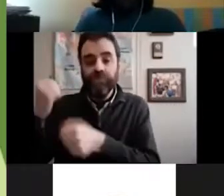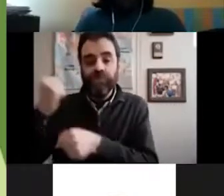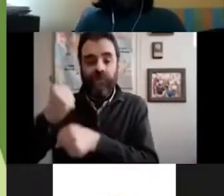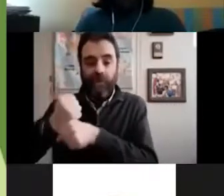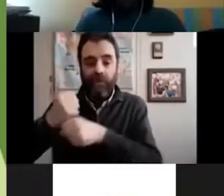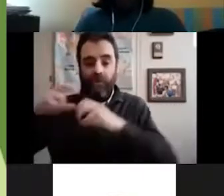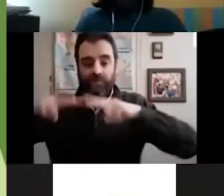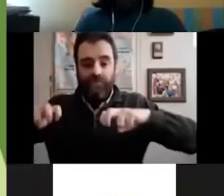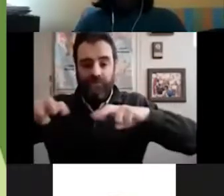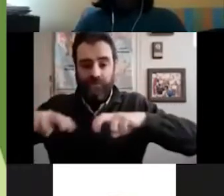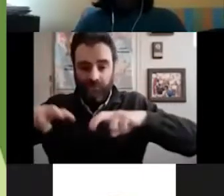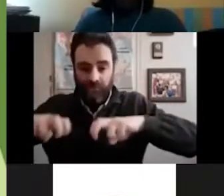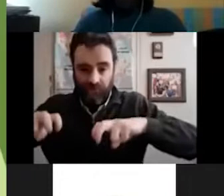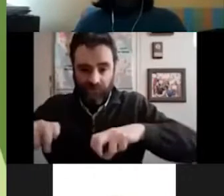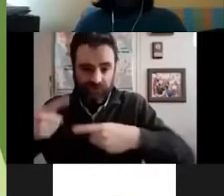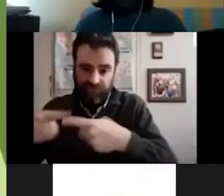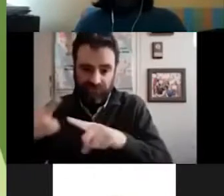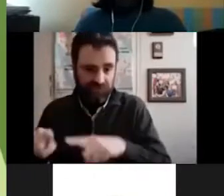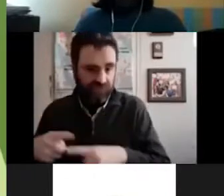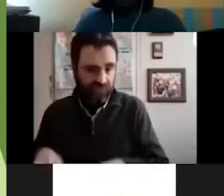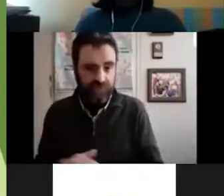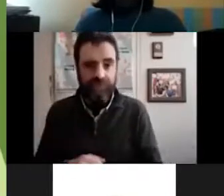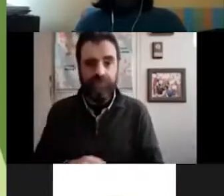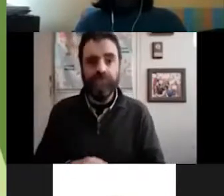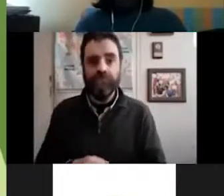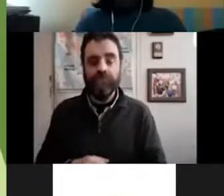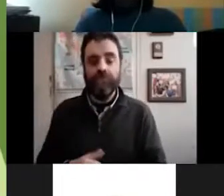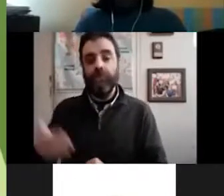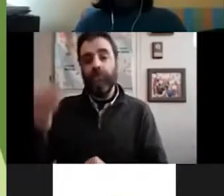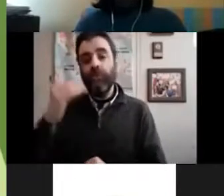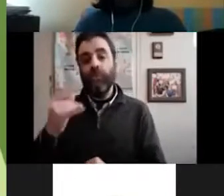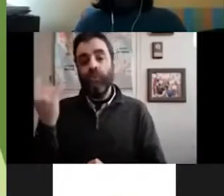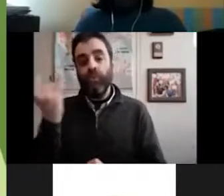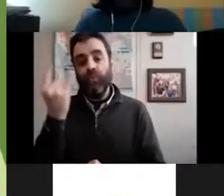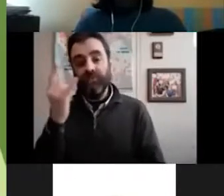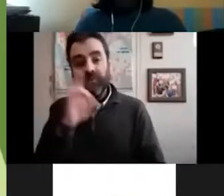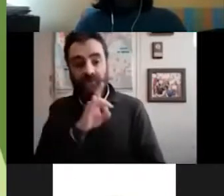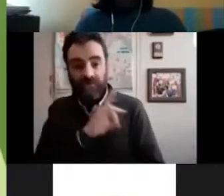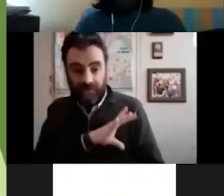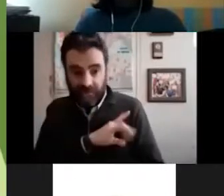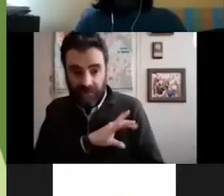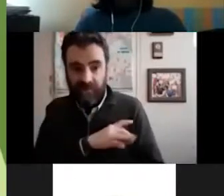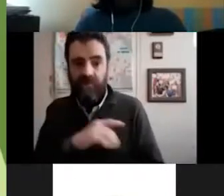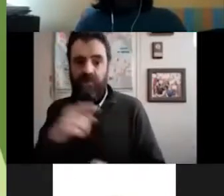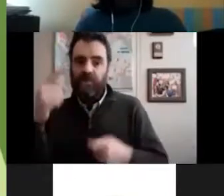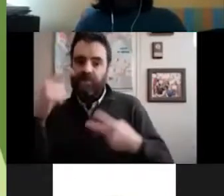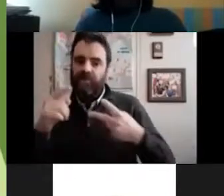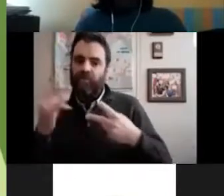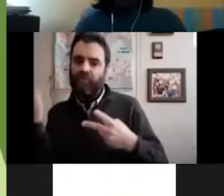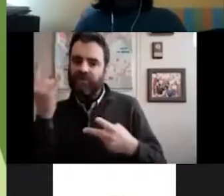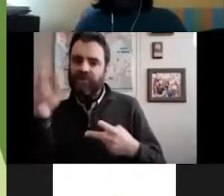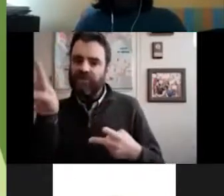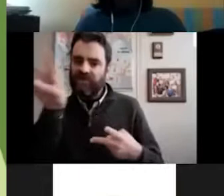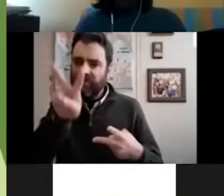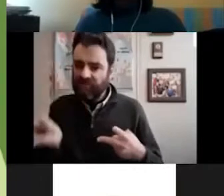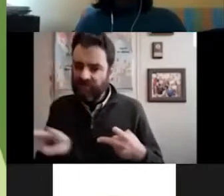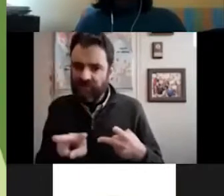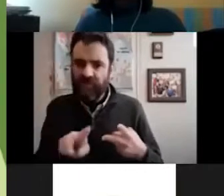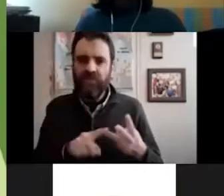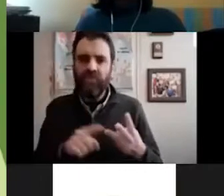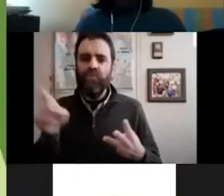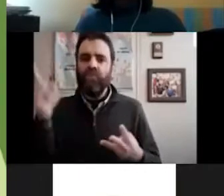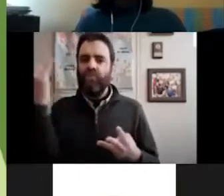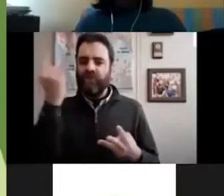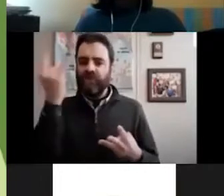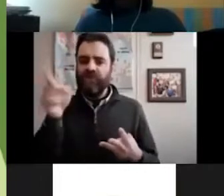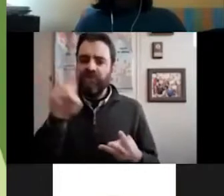Católica, también tenemos una afiliación, trabajamos en el análisis de diferentes temáticas. La Universidad de Chile,